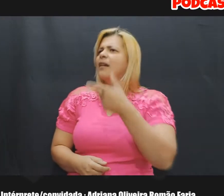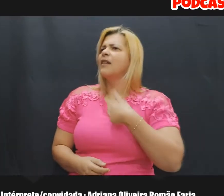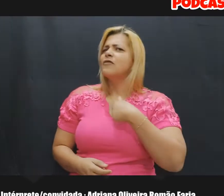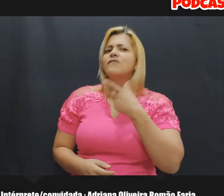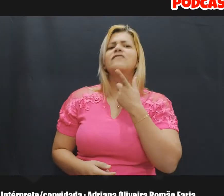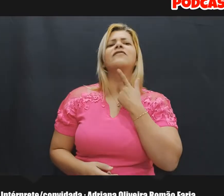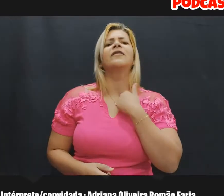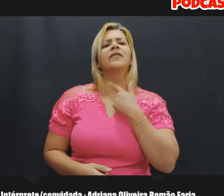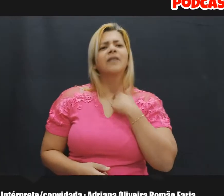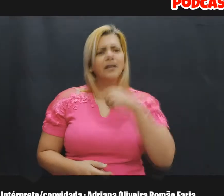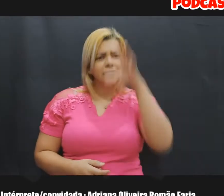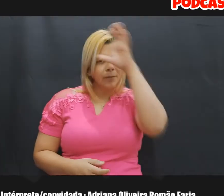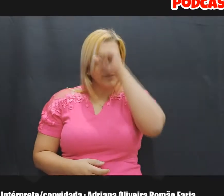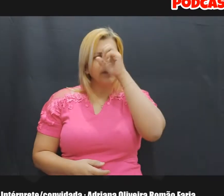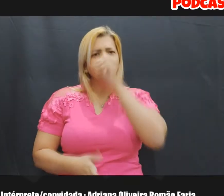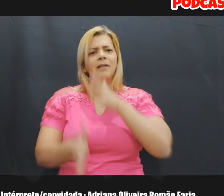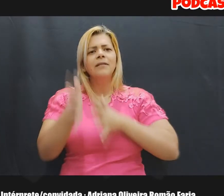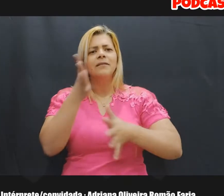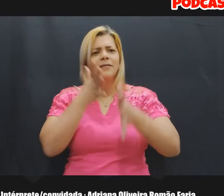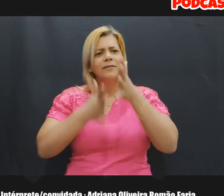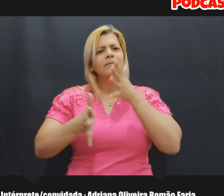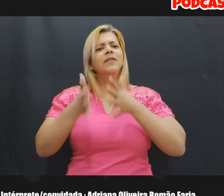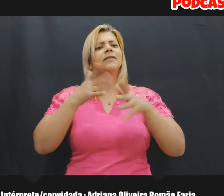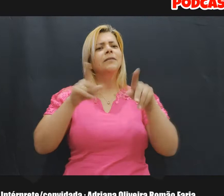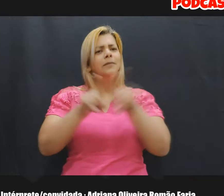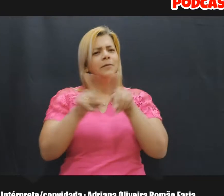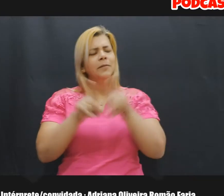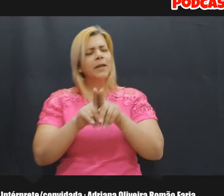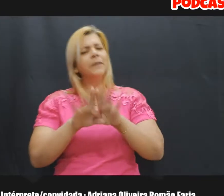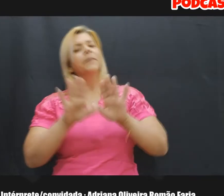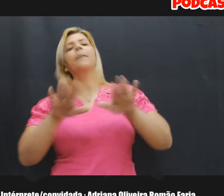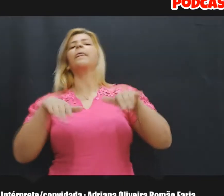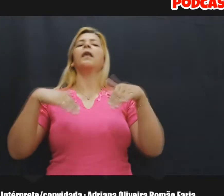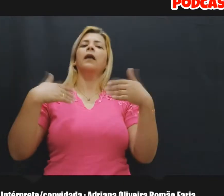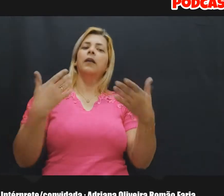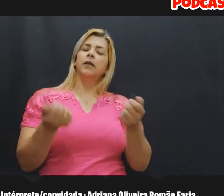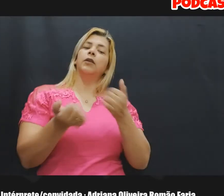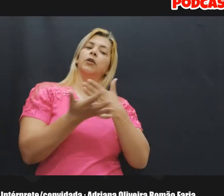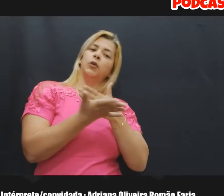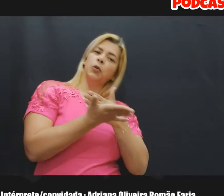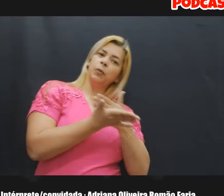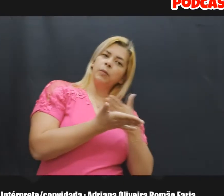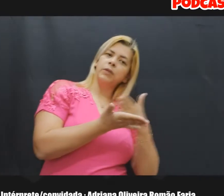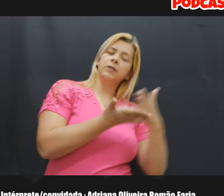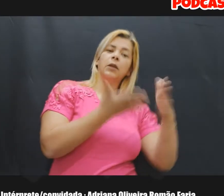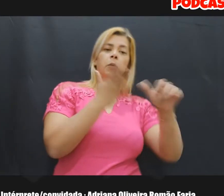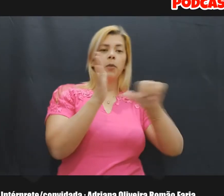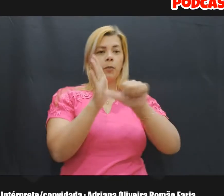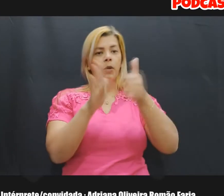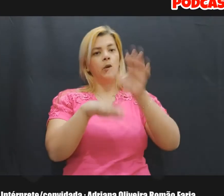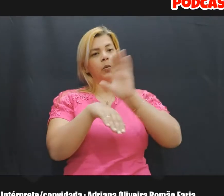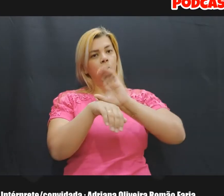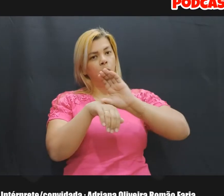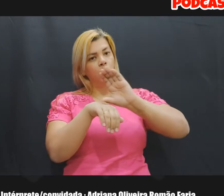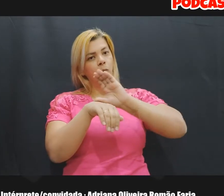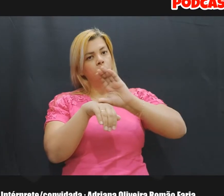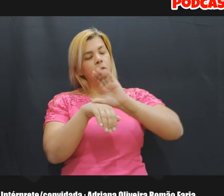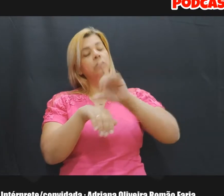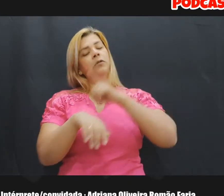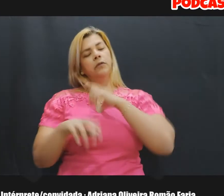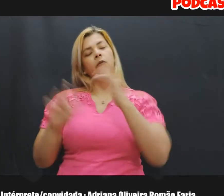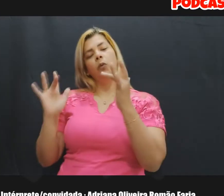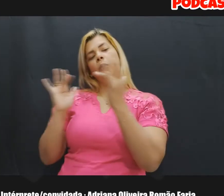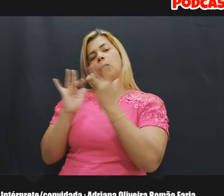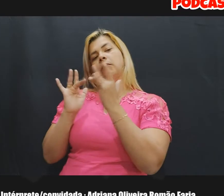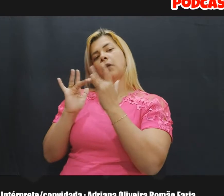de aprender Libras. E foi aí que eu, fazendo o meu primeiro curso, eu tive o meu primeiro